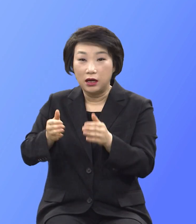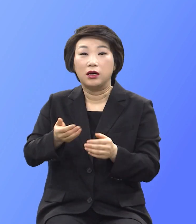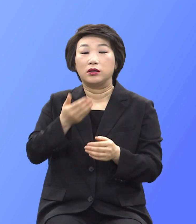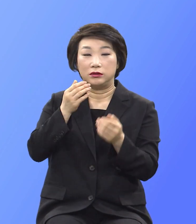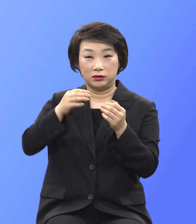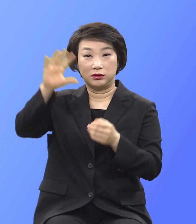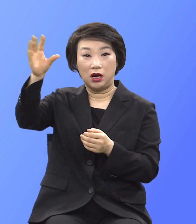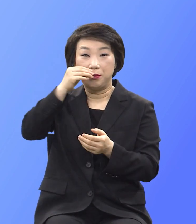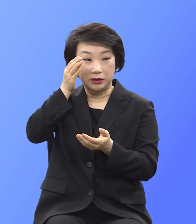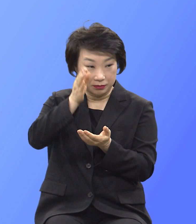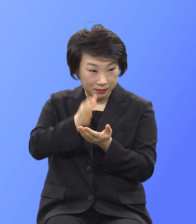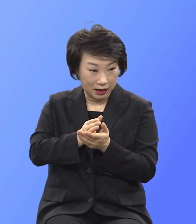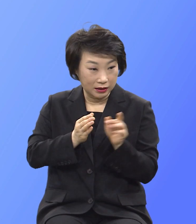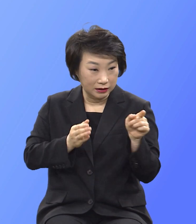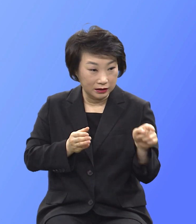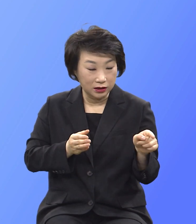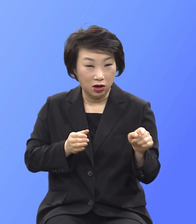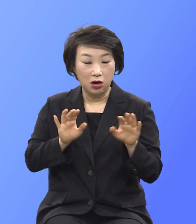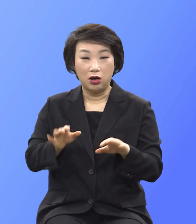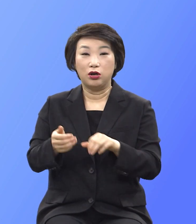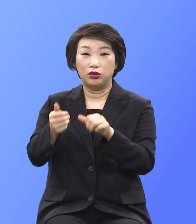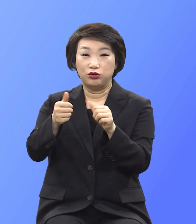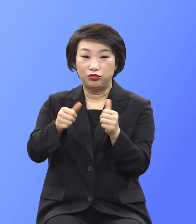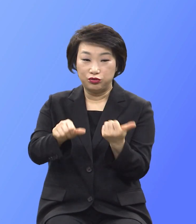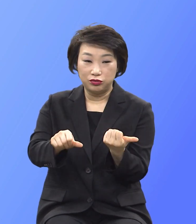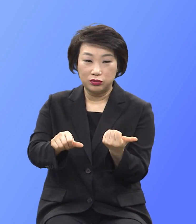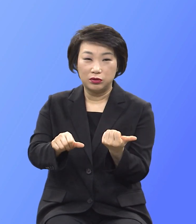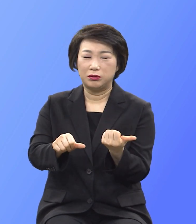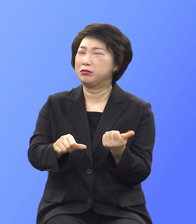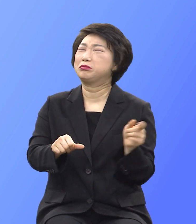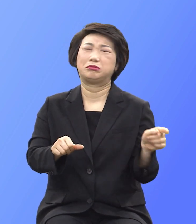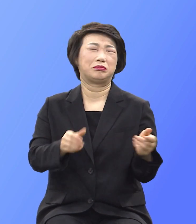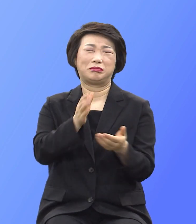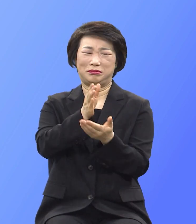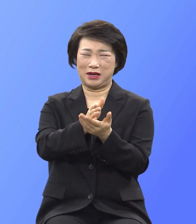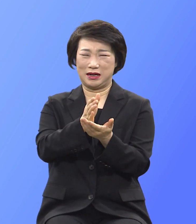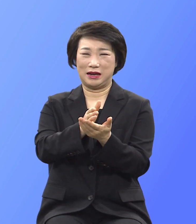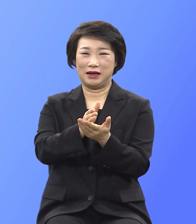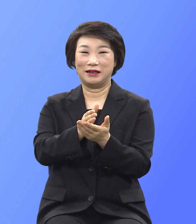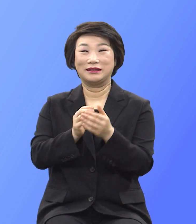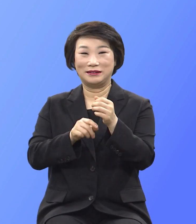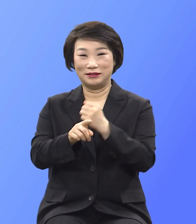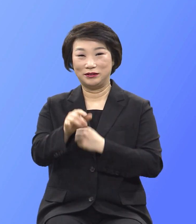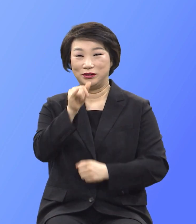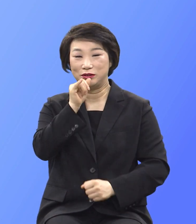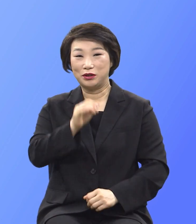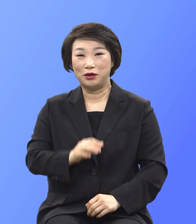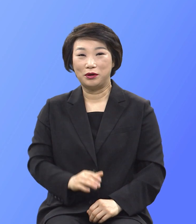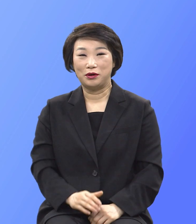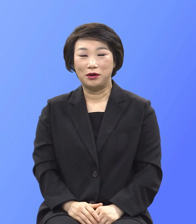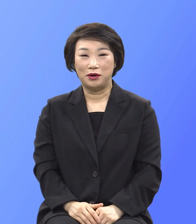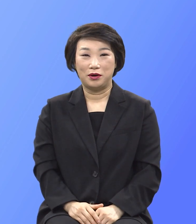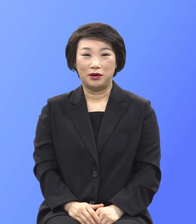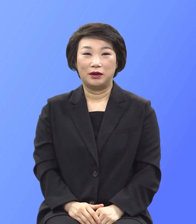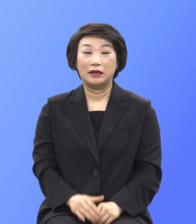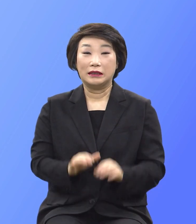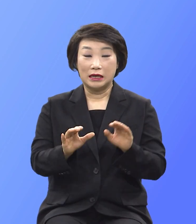말고 절대로 정령 죽음을 면하라 그 말입니다.